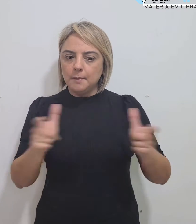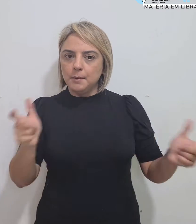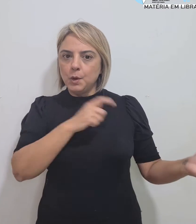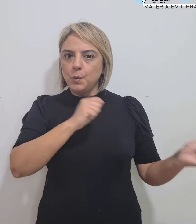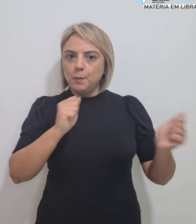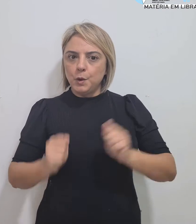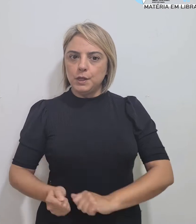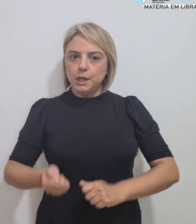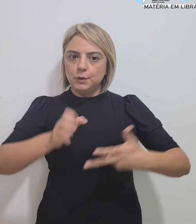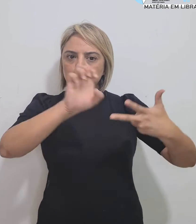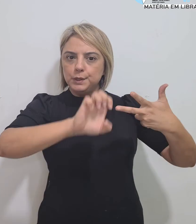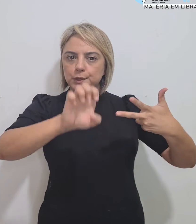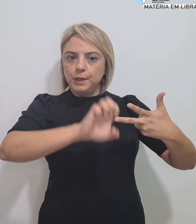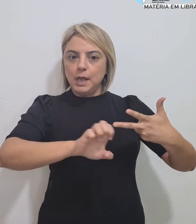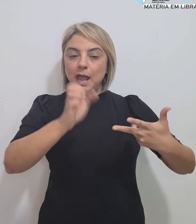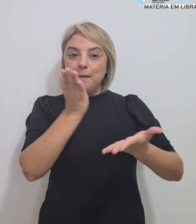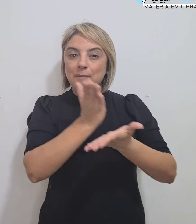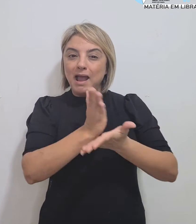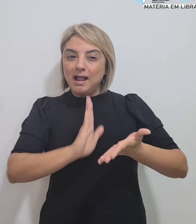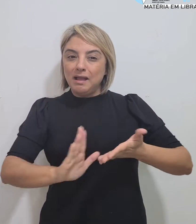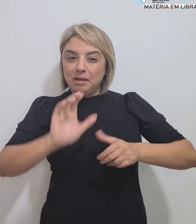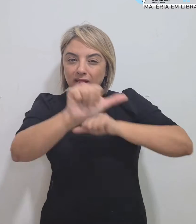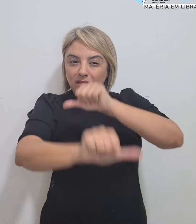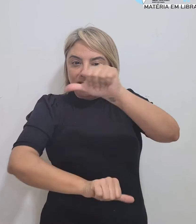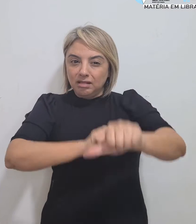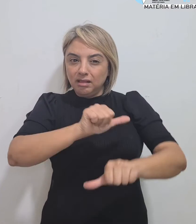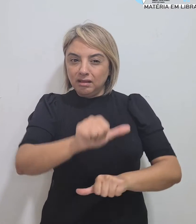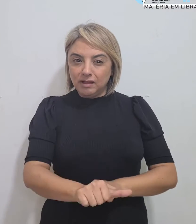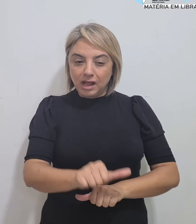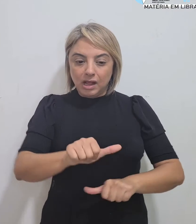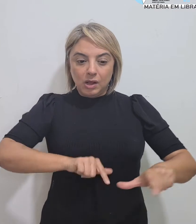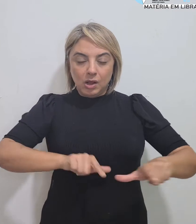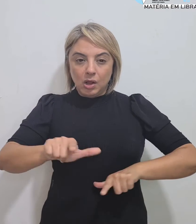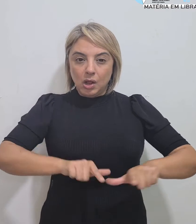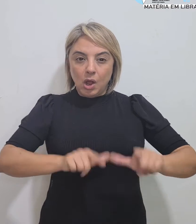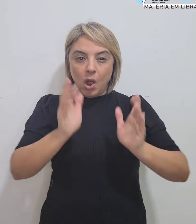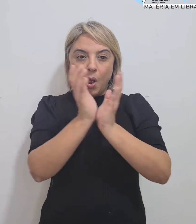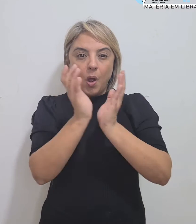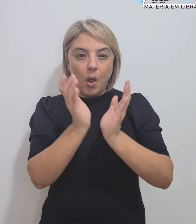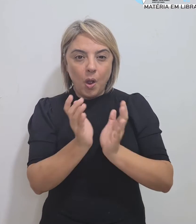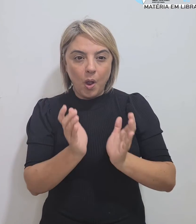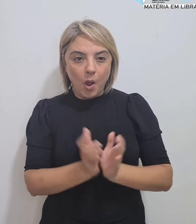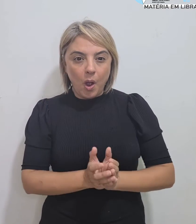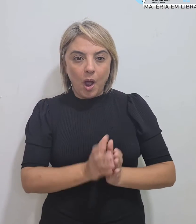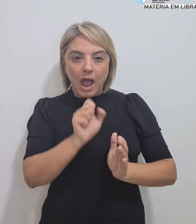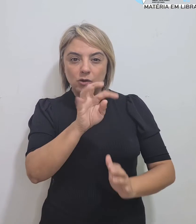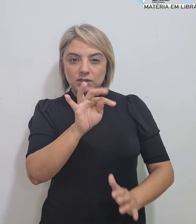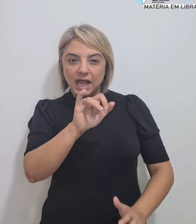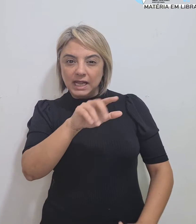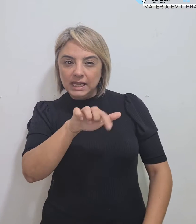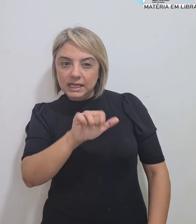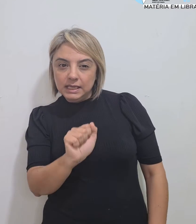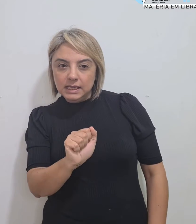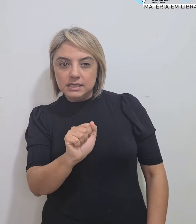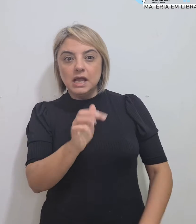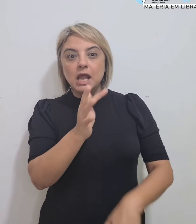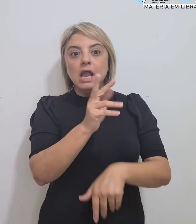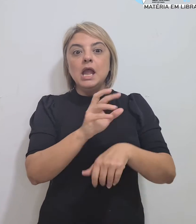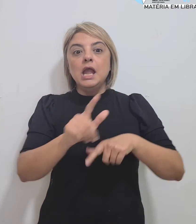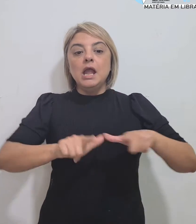amplia o poder do Executivo para extinguir e transformar cargos, órgãos, autarquias e funções